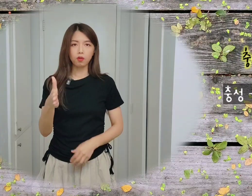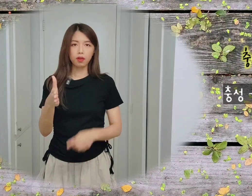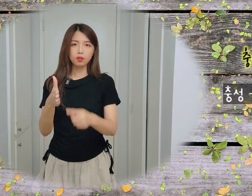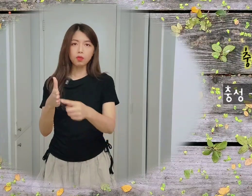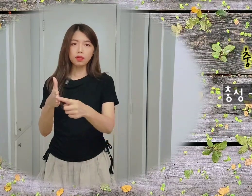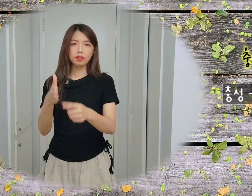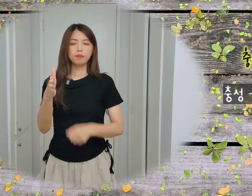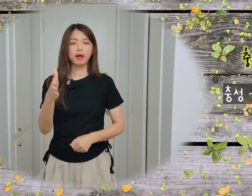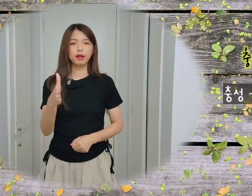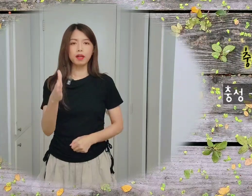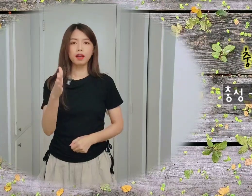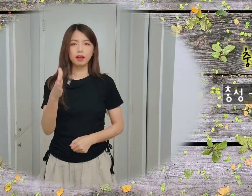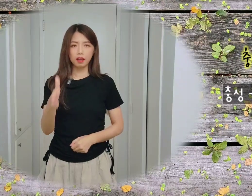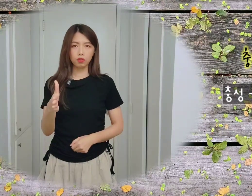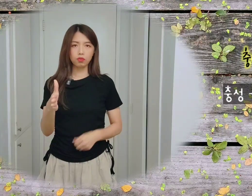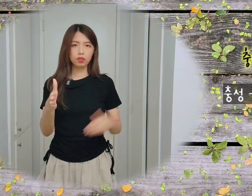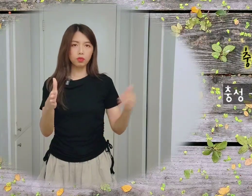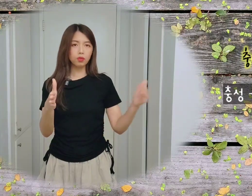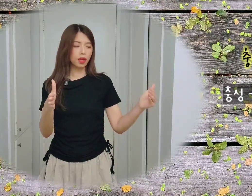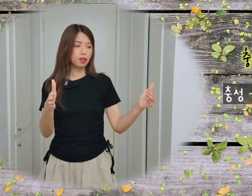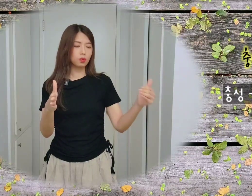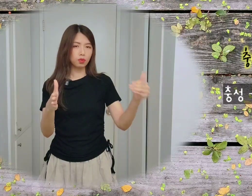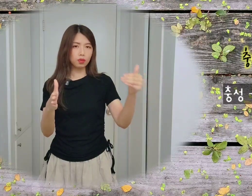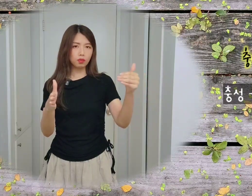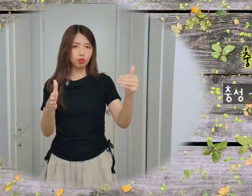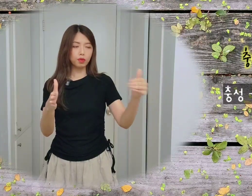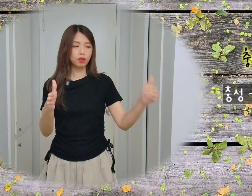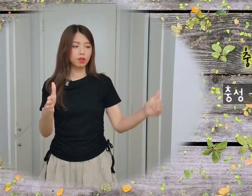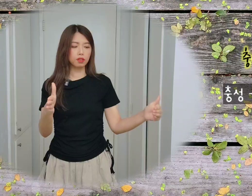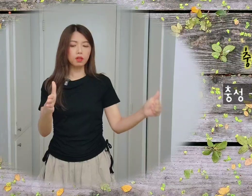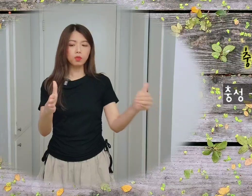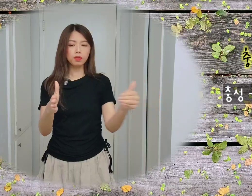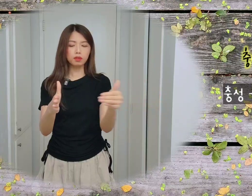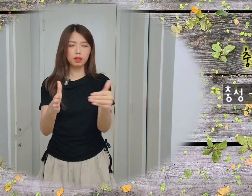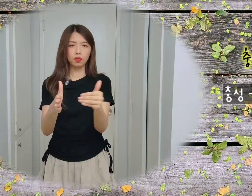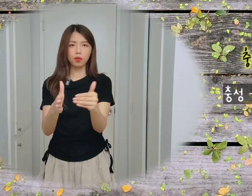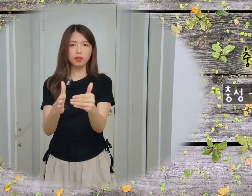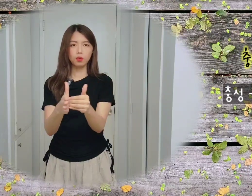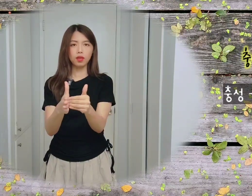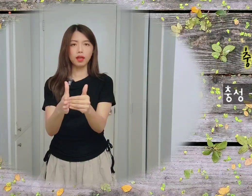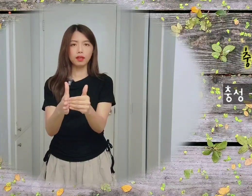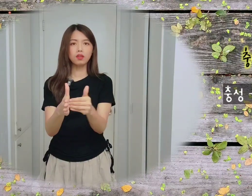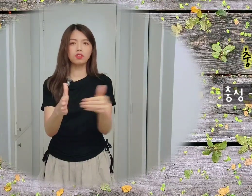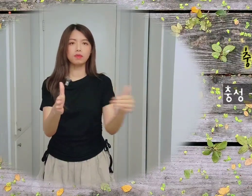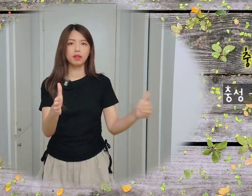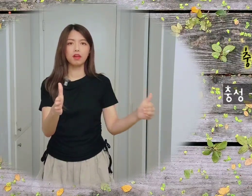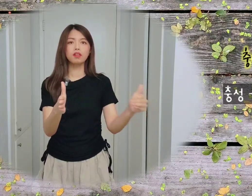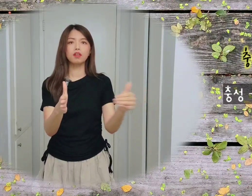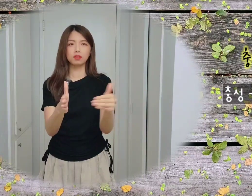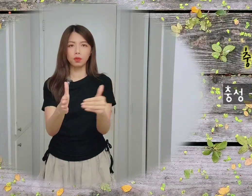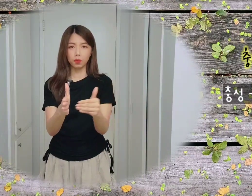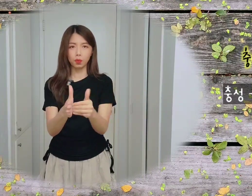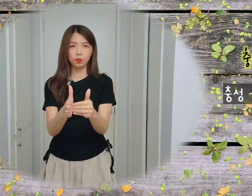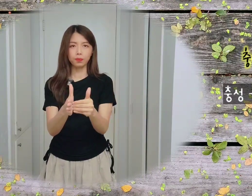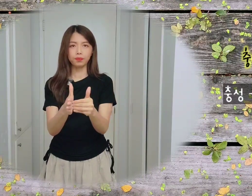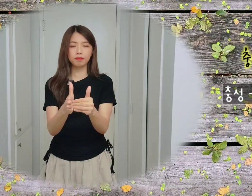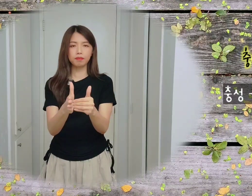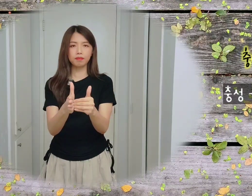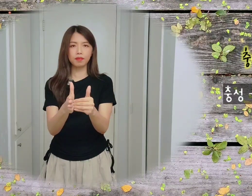왼손은 이렇게 손끝이 밖을 향하게 이렇게 두시고 다른 손은 구부려 주셔서 손끝을 왼손에 닿게 해주시면 돼요.